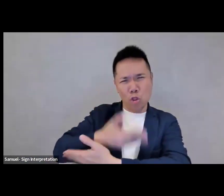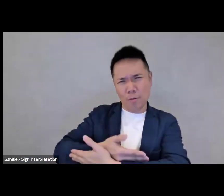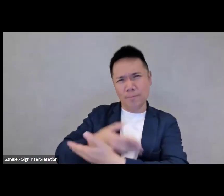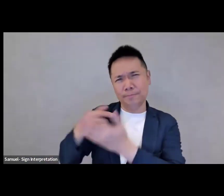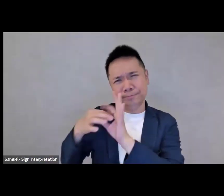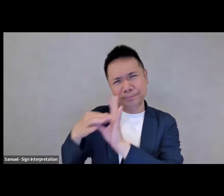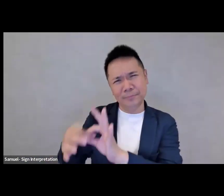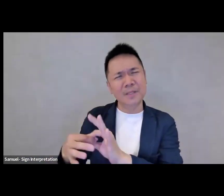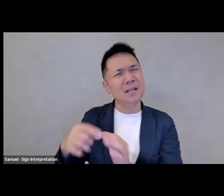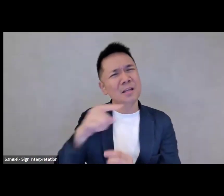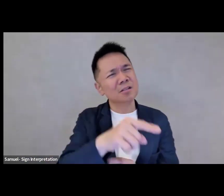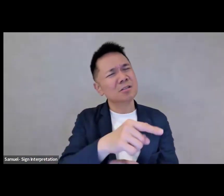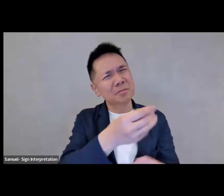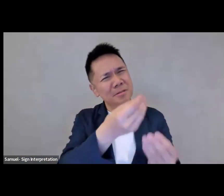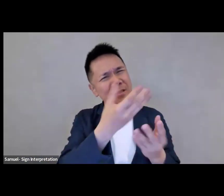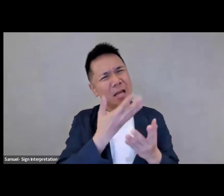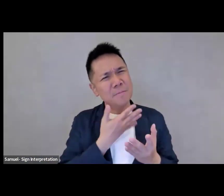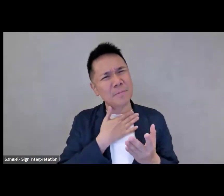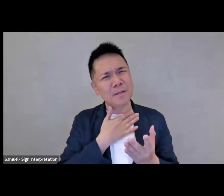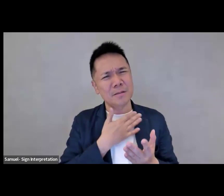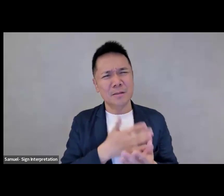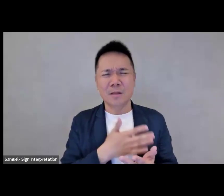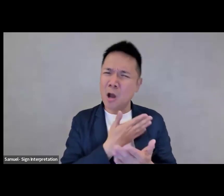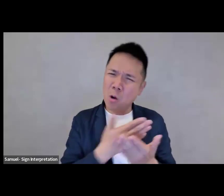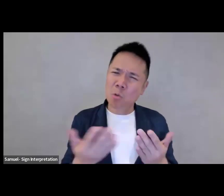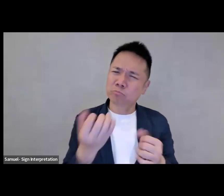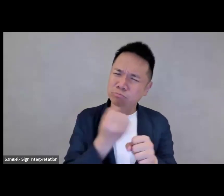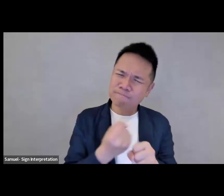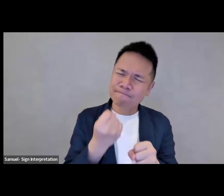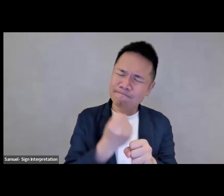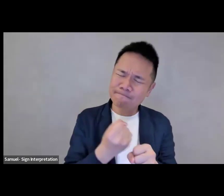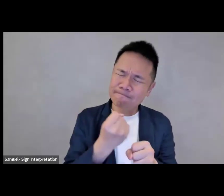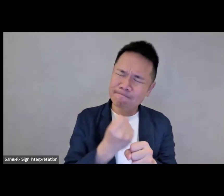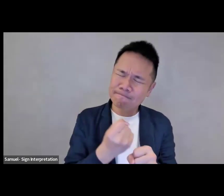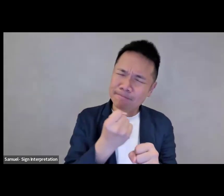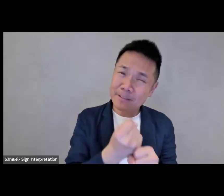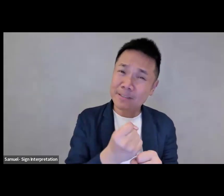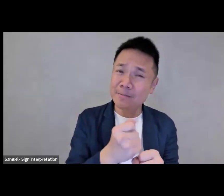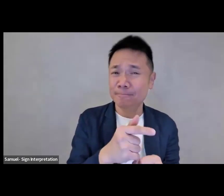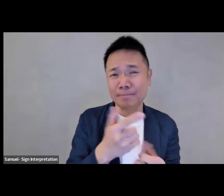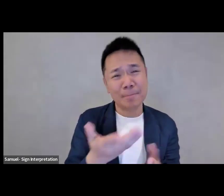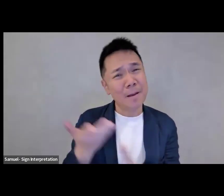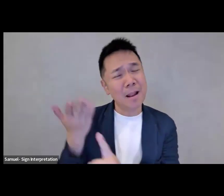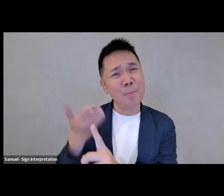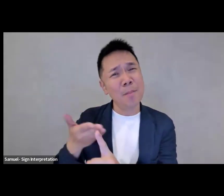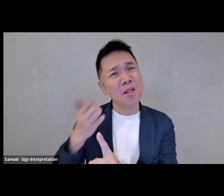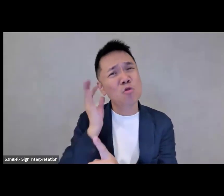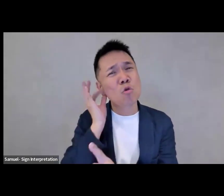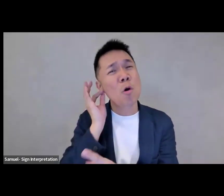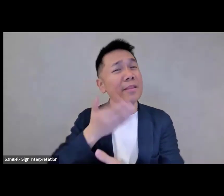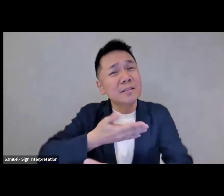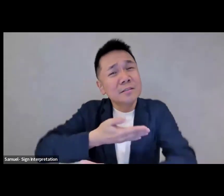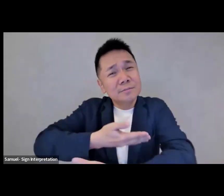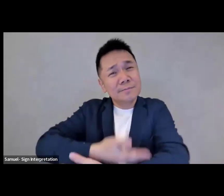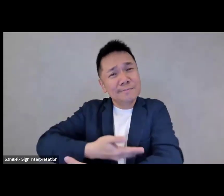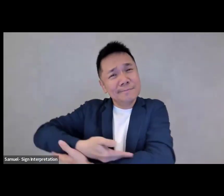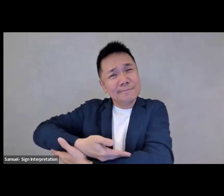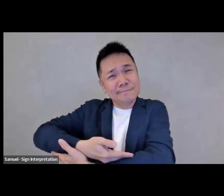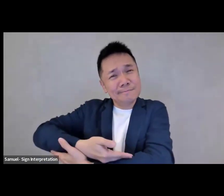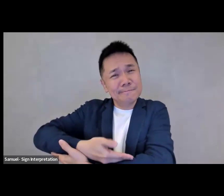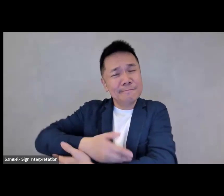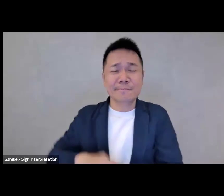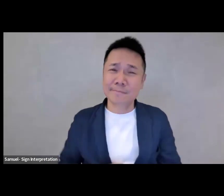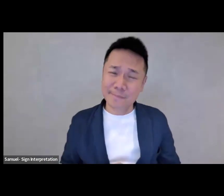他是还是对他的女儿还是有焦虑，他希望能够为他